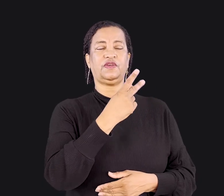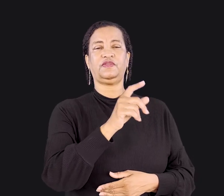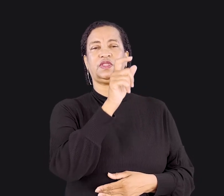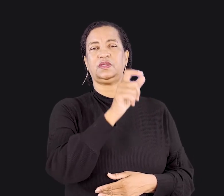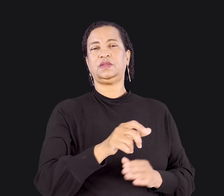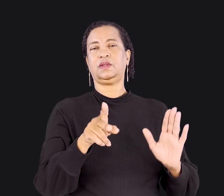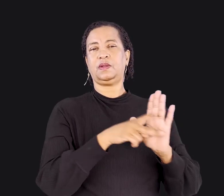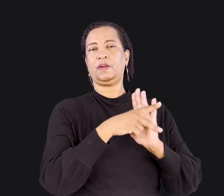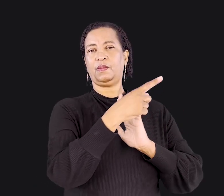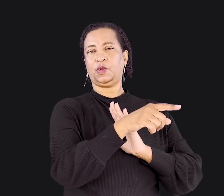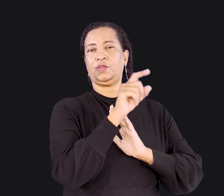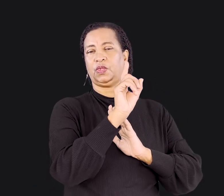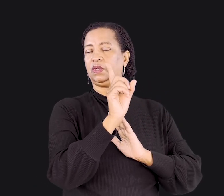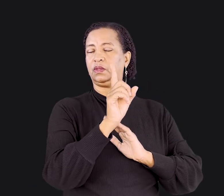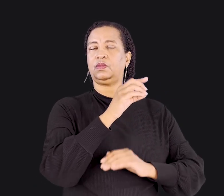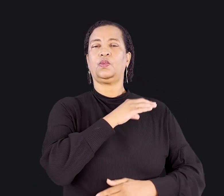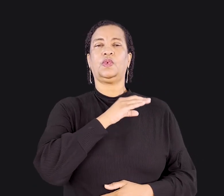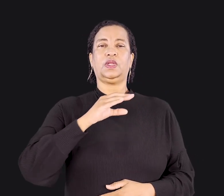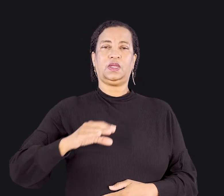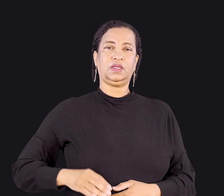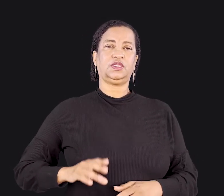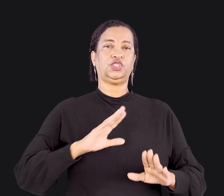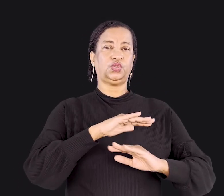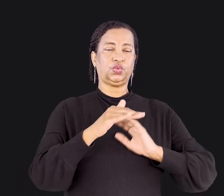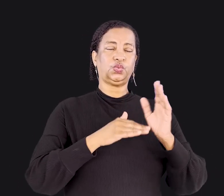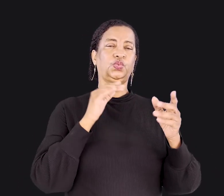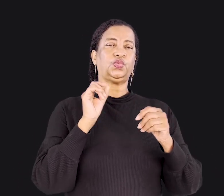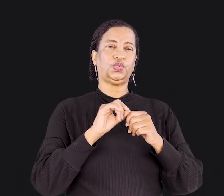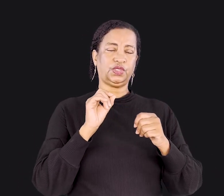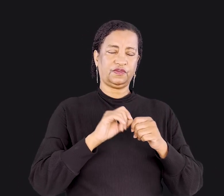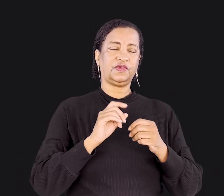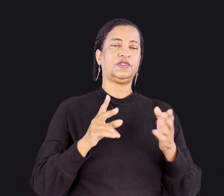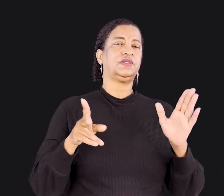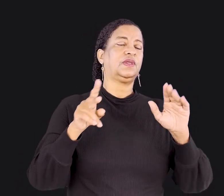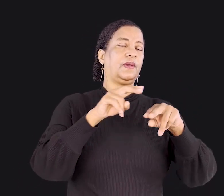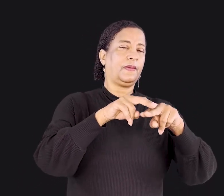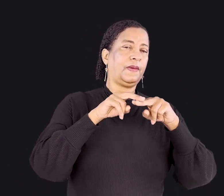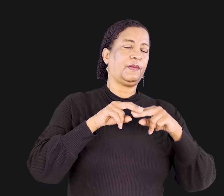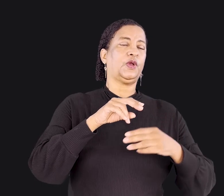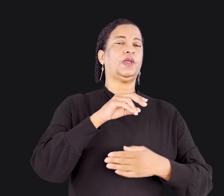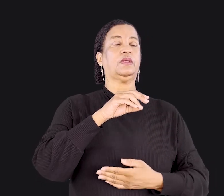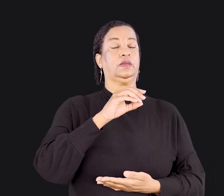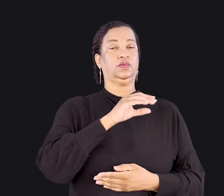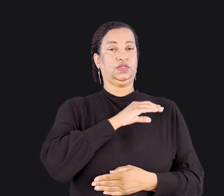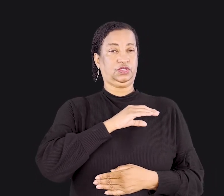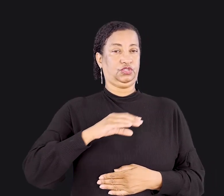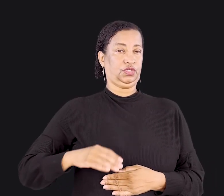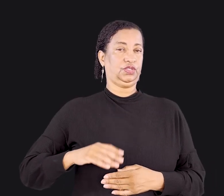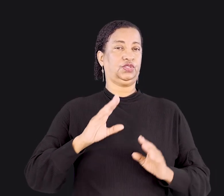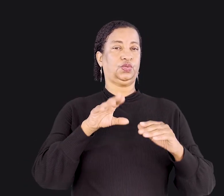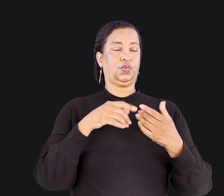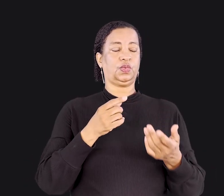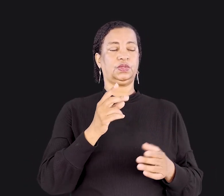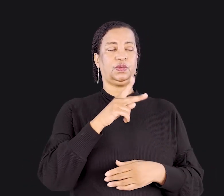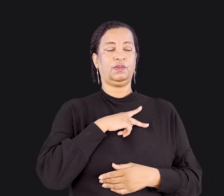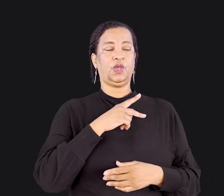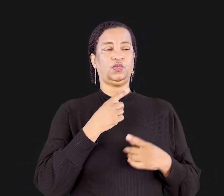era ele próprio, mas Cristo, e tudo o que fazia girava ao redor de Cristo. Quando Paulo se defendeu daquelas